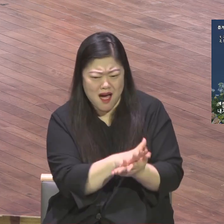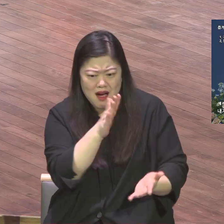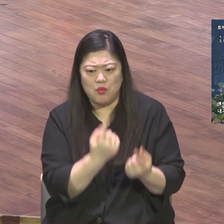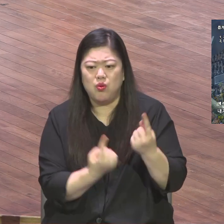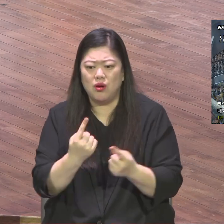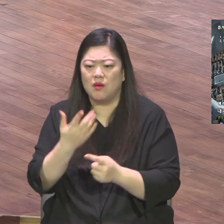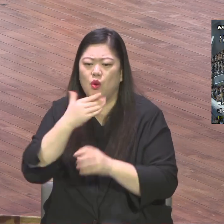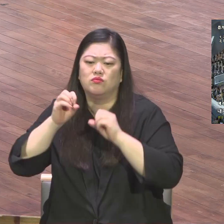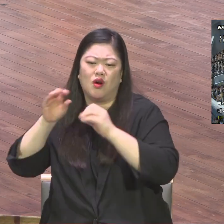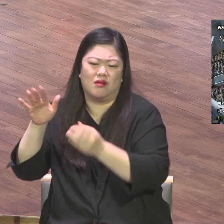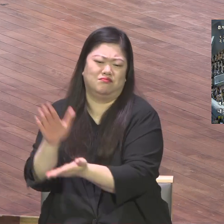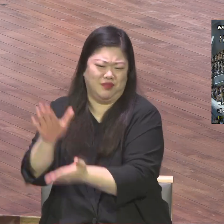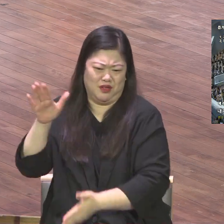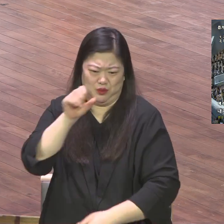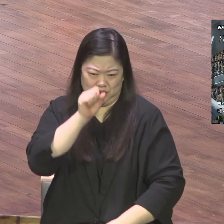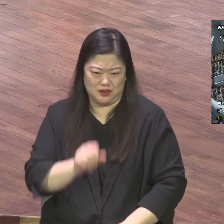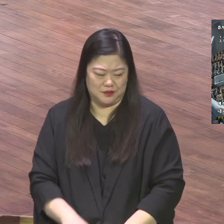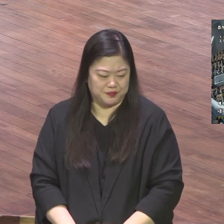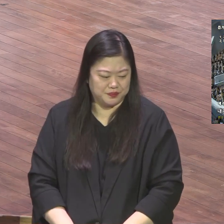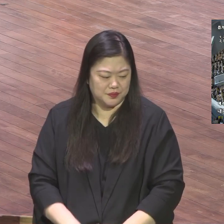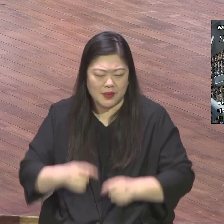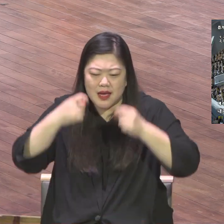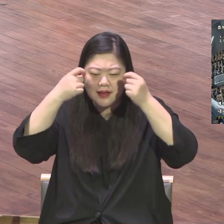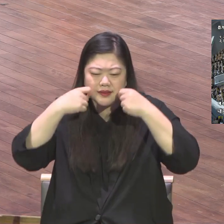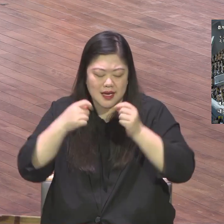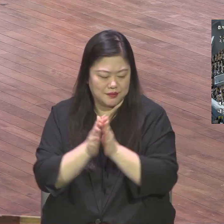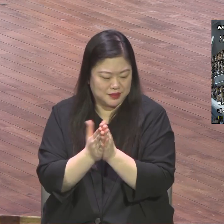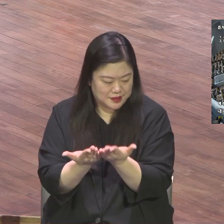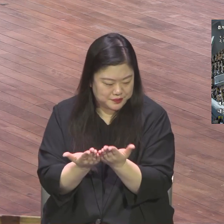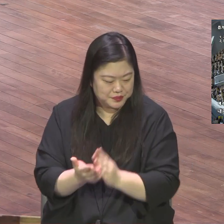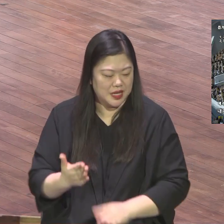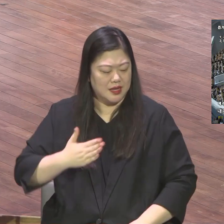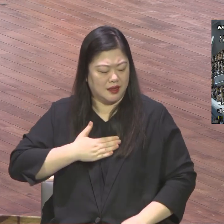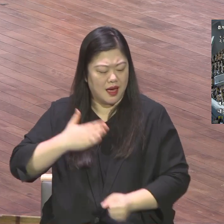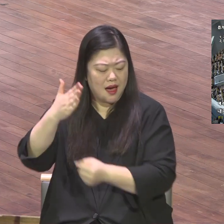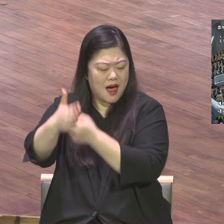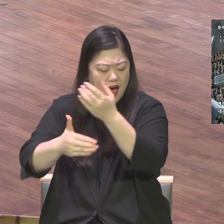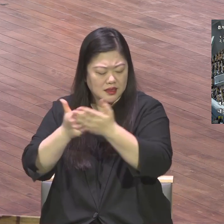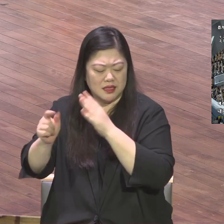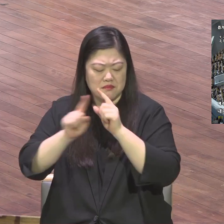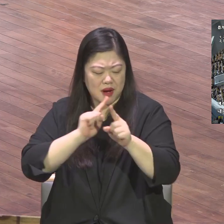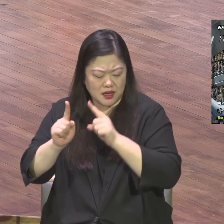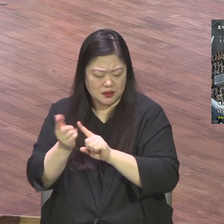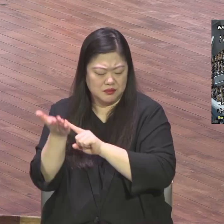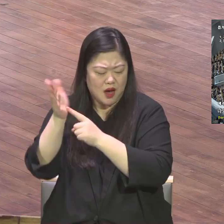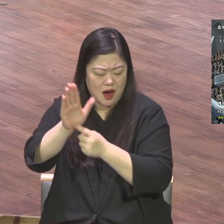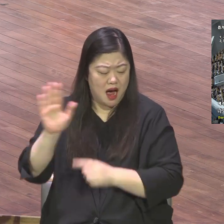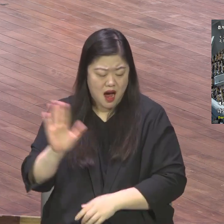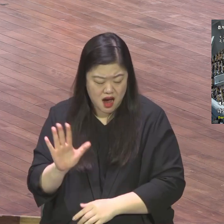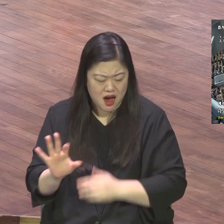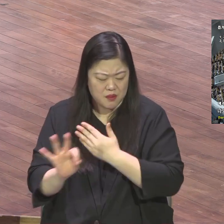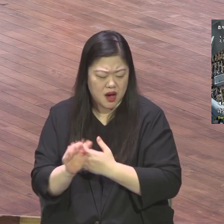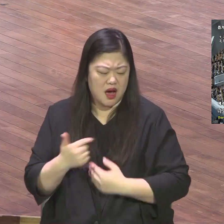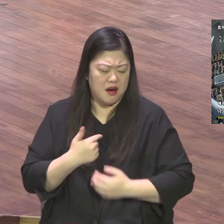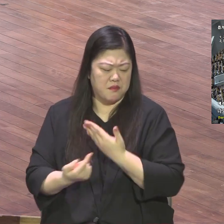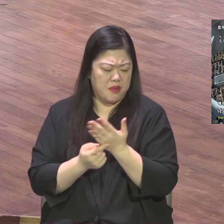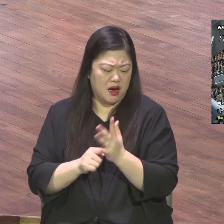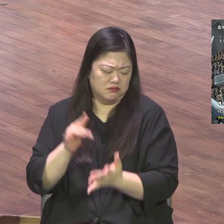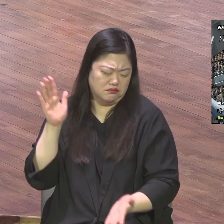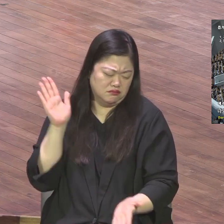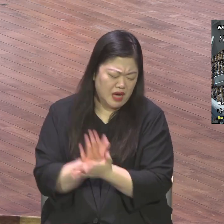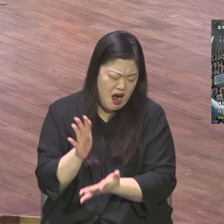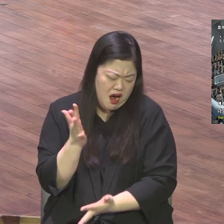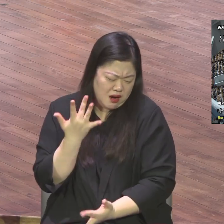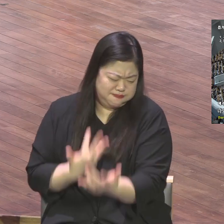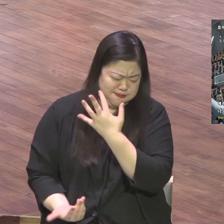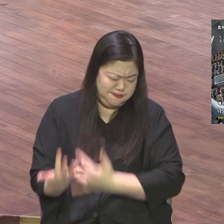외칩니다. 내가 다시는 여호와를 선포하지 아니하며 그의 이름으로 말하지 아니를 하면 나의 마음이 부부든 것 같아서